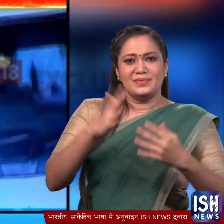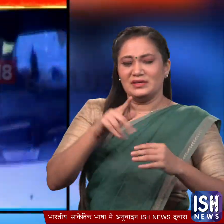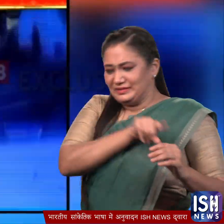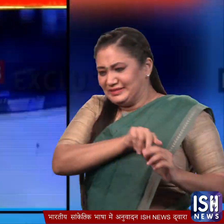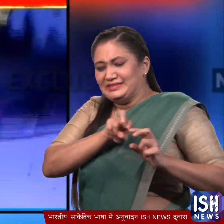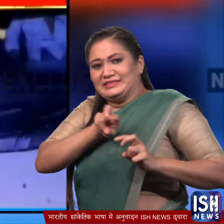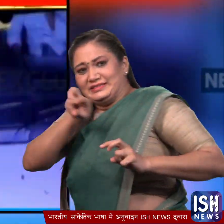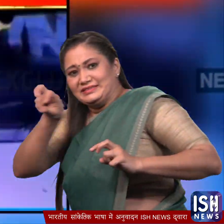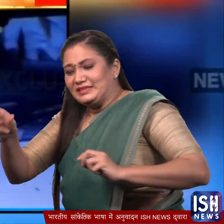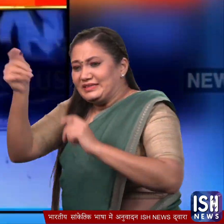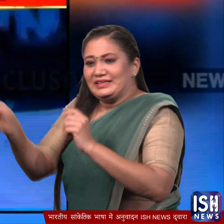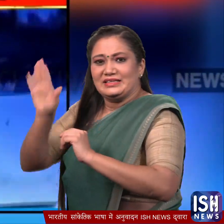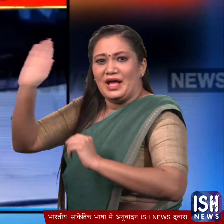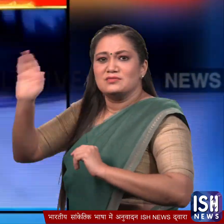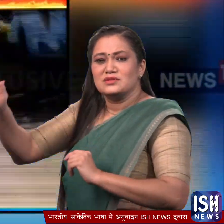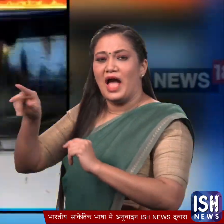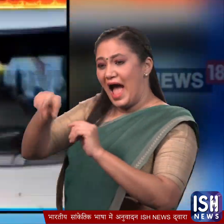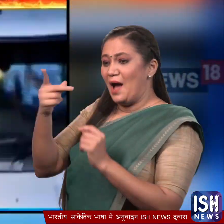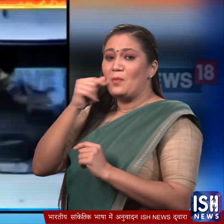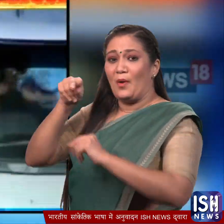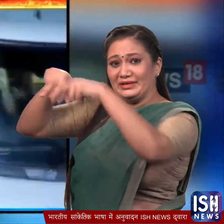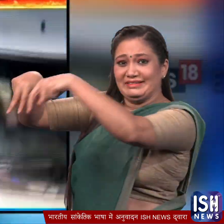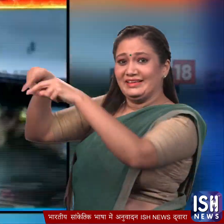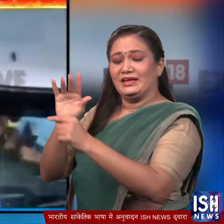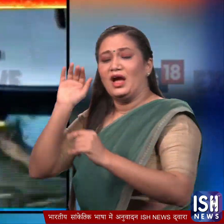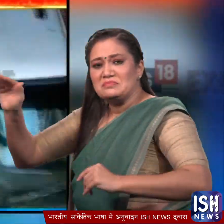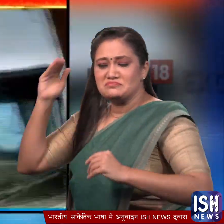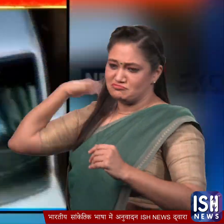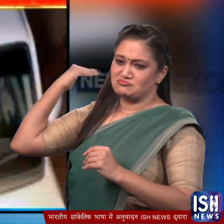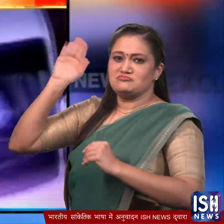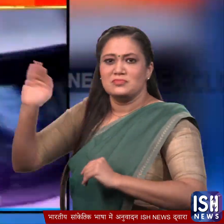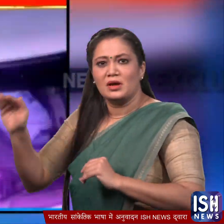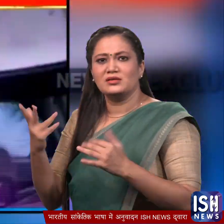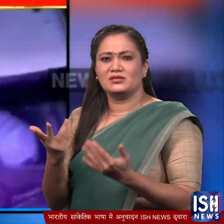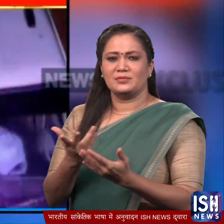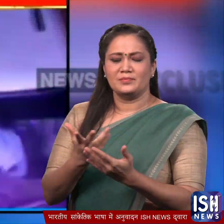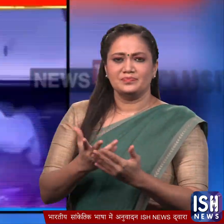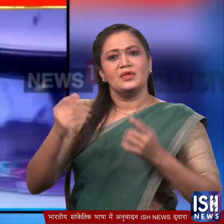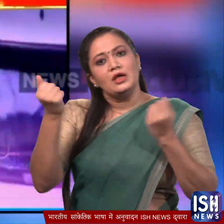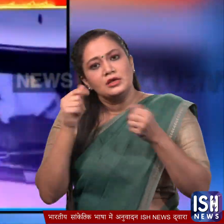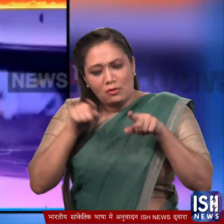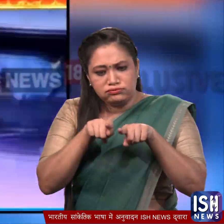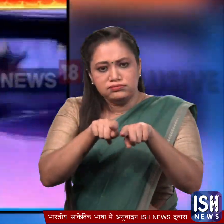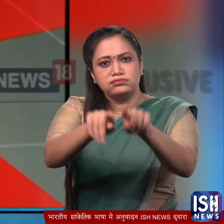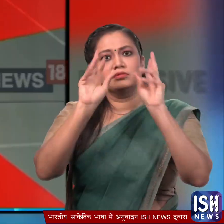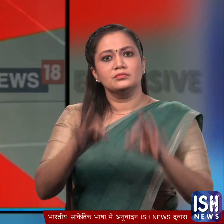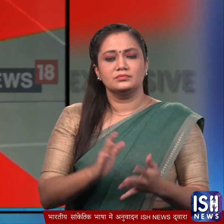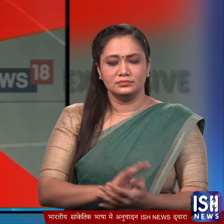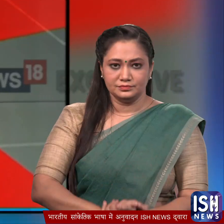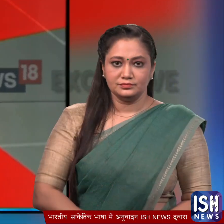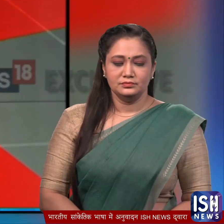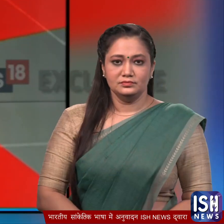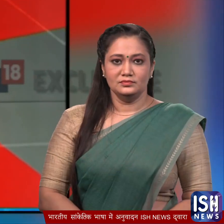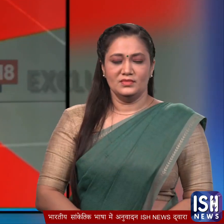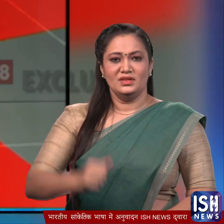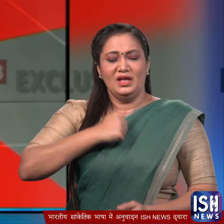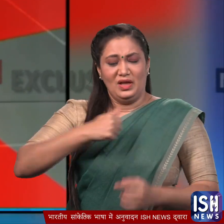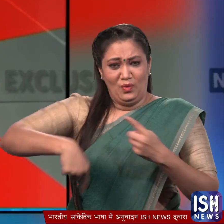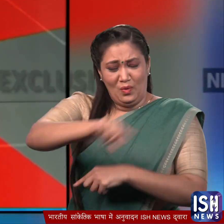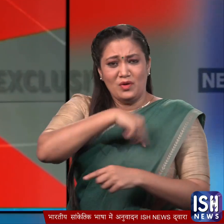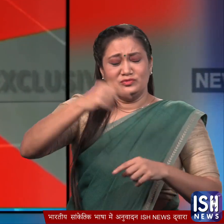गाड़ी भी झूमती हुई चलती रही, कभी सड़क के इस किनारे तो कभी सड़क के दूसरे किनारे, जैसे लड़के ही नहीं गाड़ी का स्टीयरिंग भी नशे में हो।